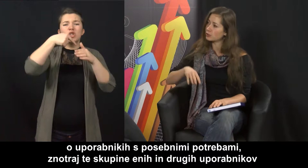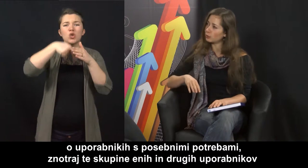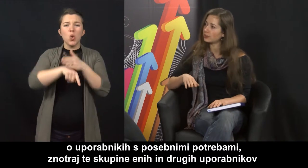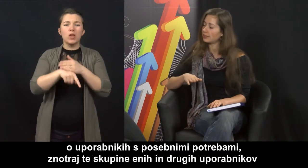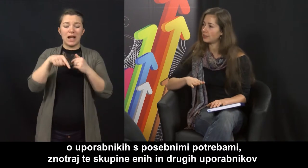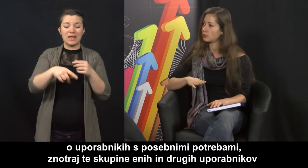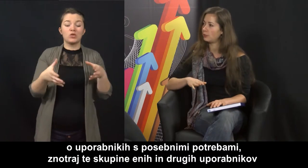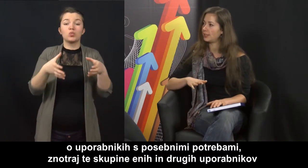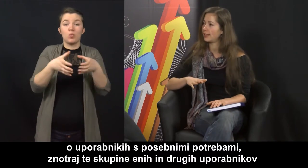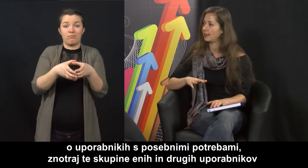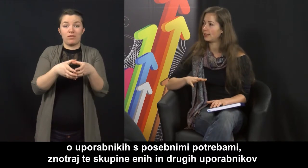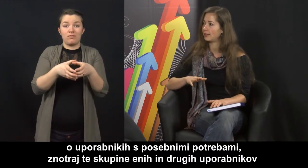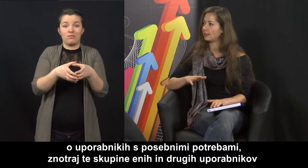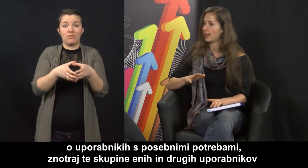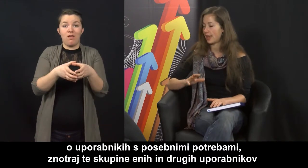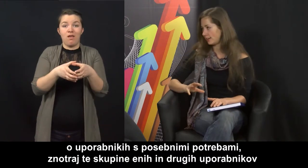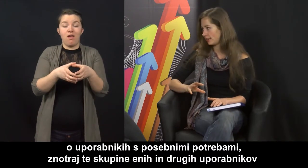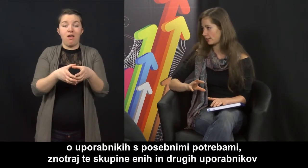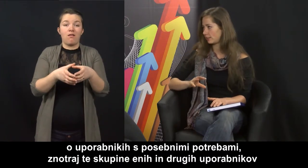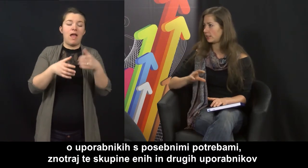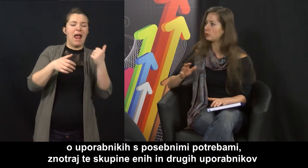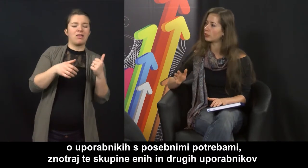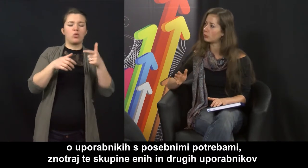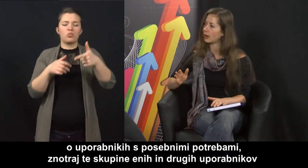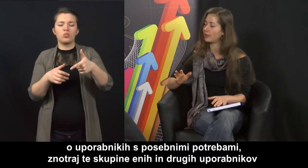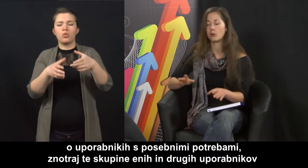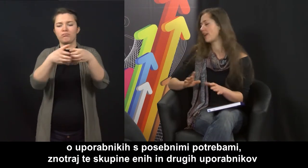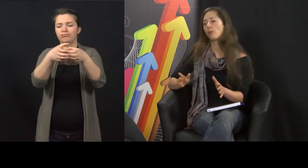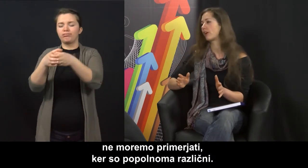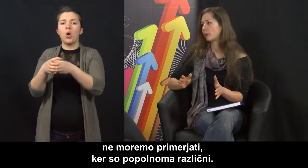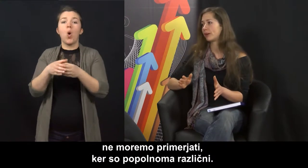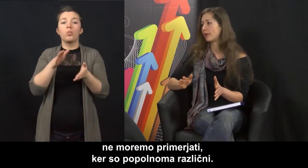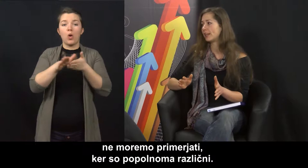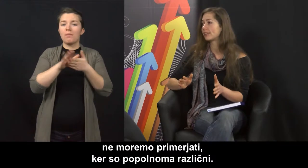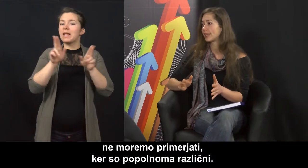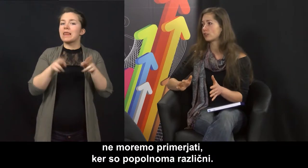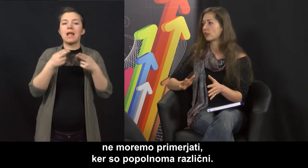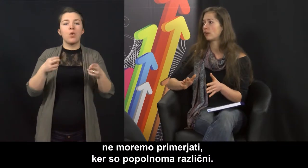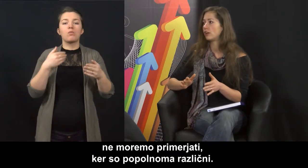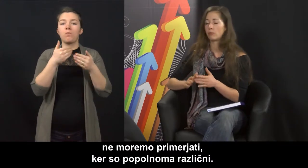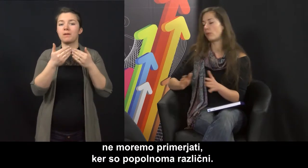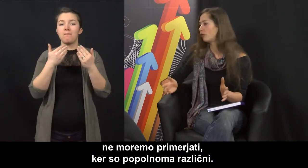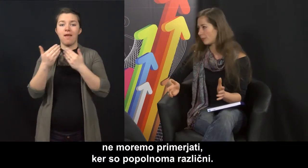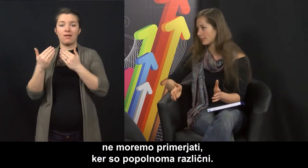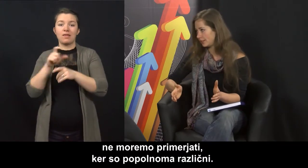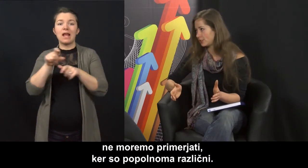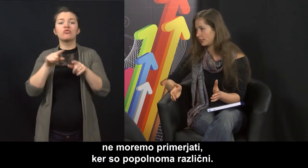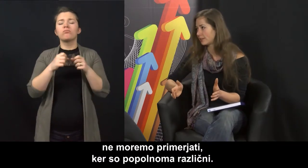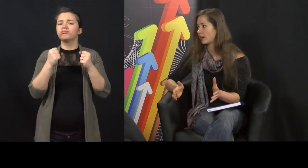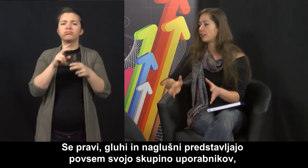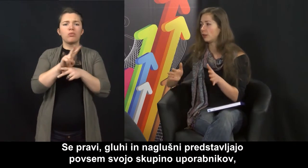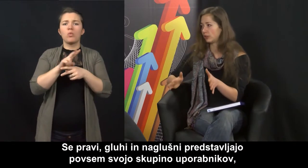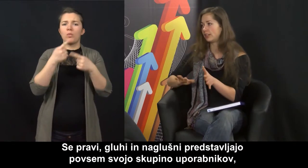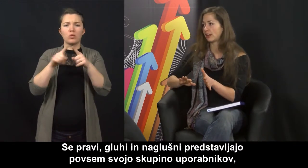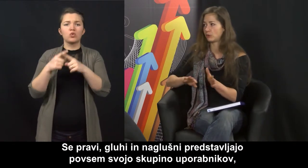da znotraj te skupine enih in drugih uporabnikov ne moremo primerjati, ker so popolnoma različni.